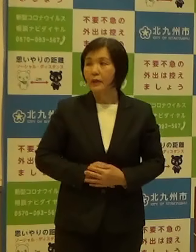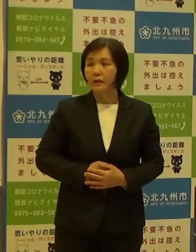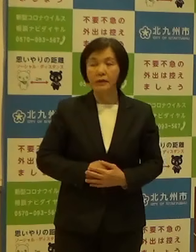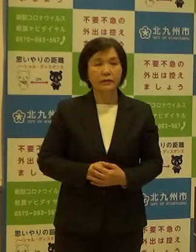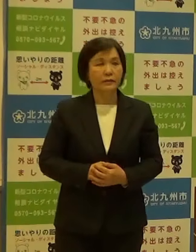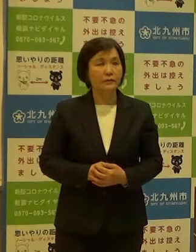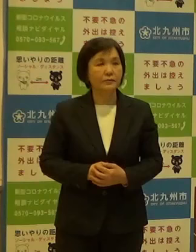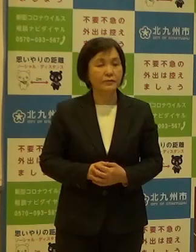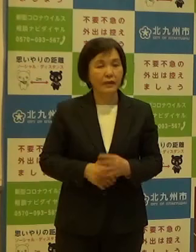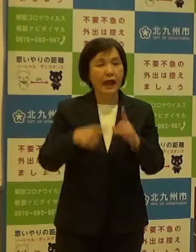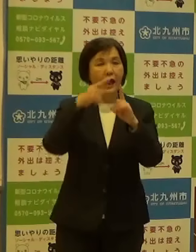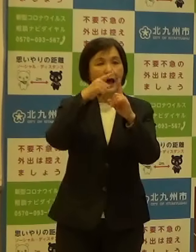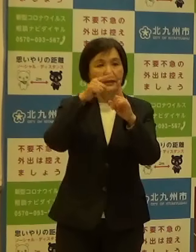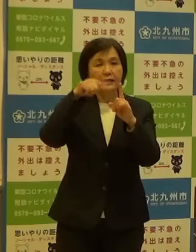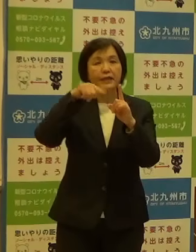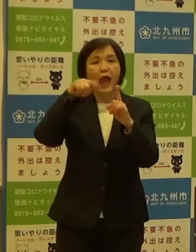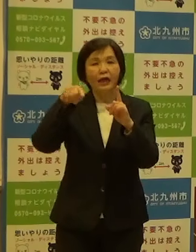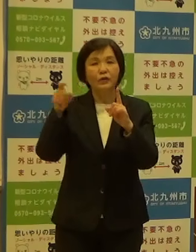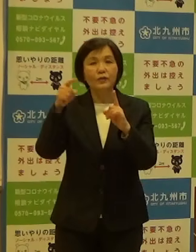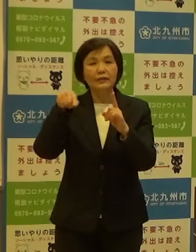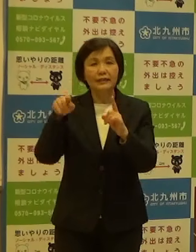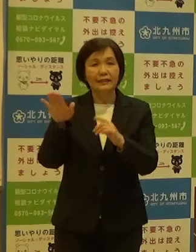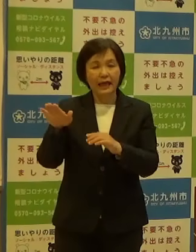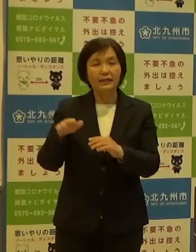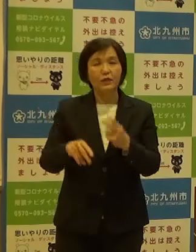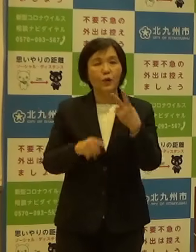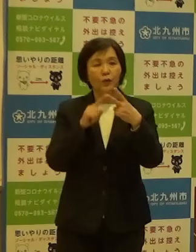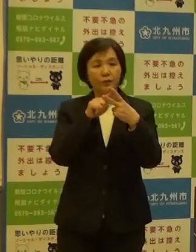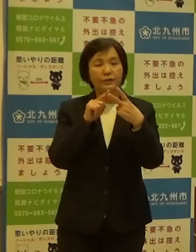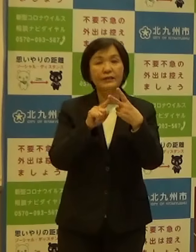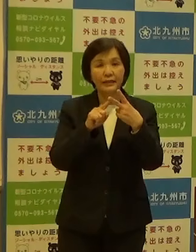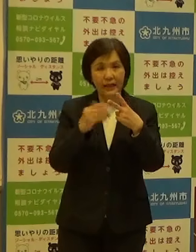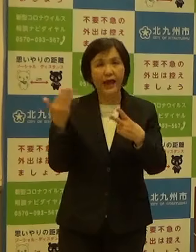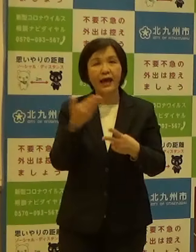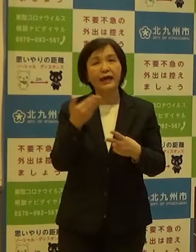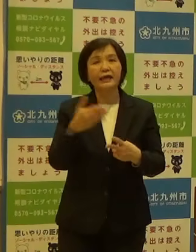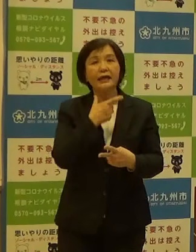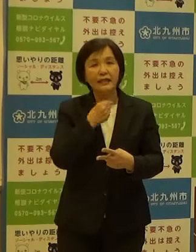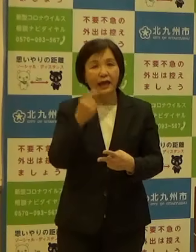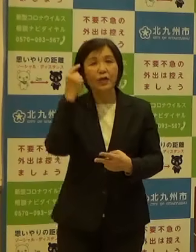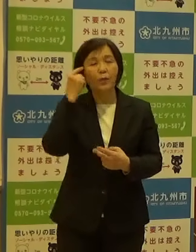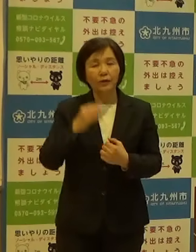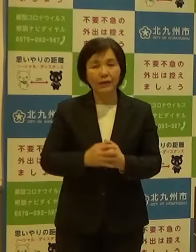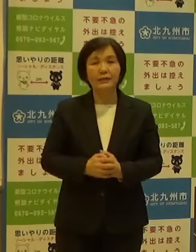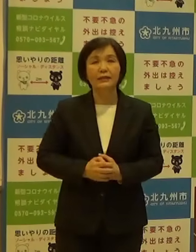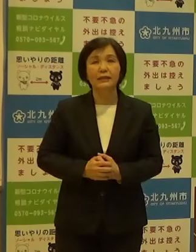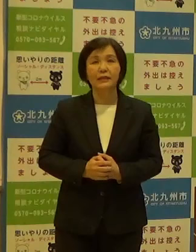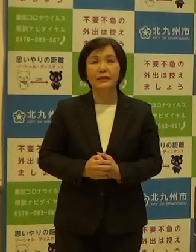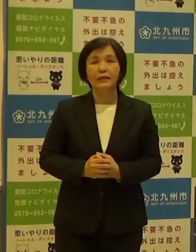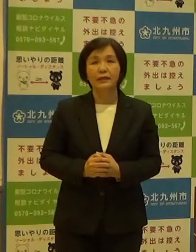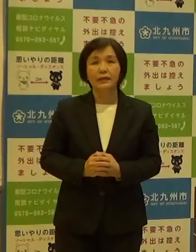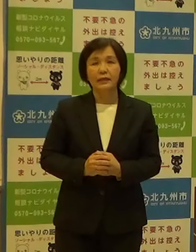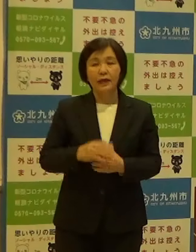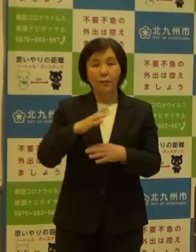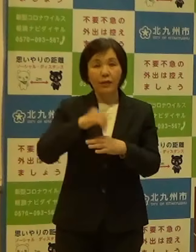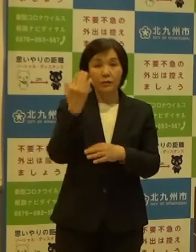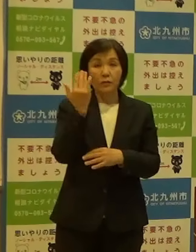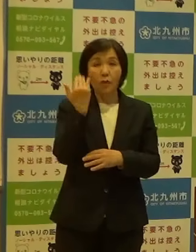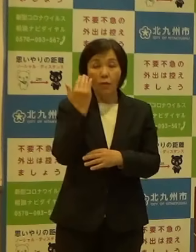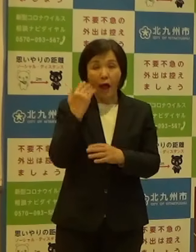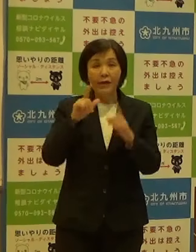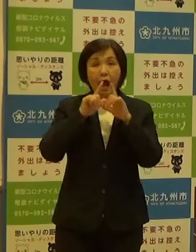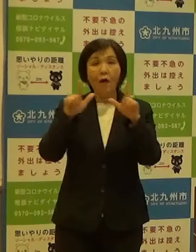すみません、PNC ですけれども、2点すみません、ちょっと別のことでお尋ねなんですけど、まずは、先日発表のあ